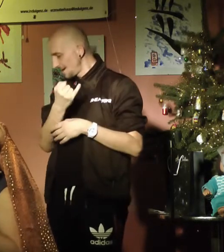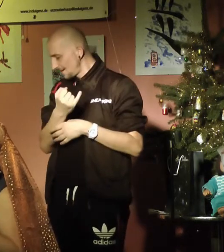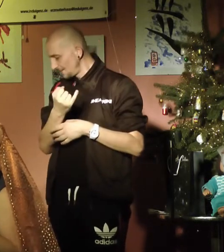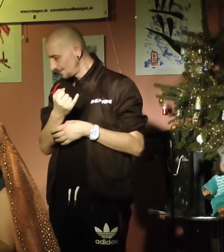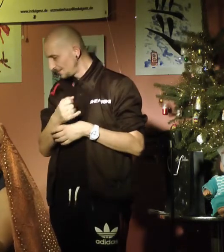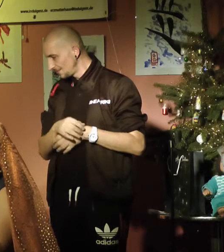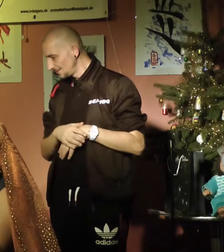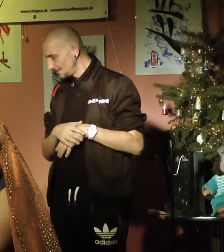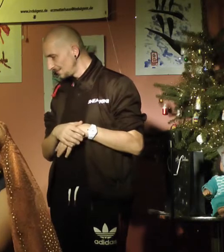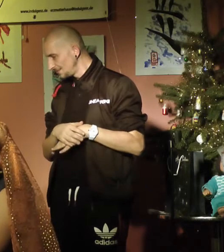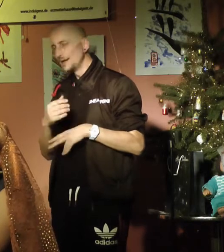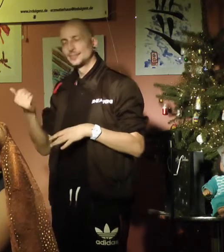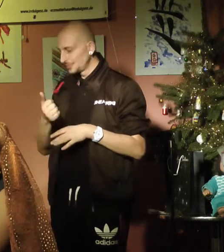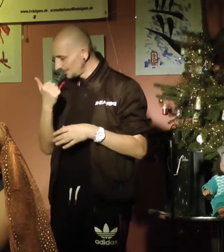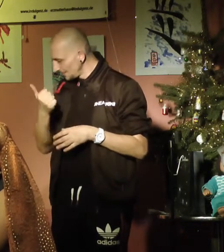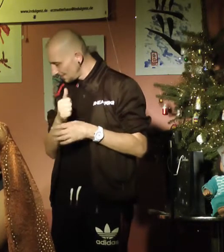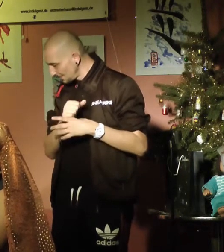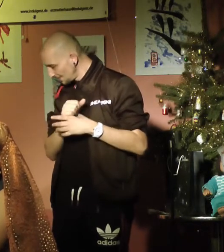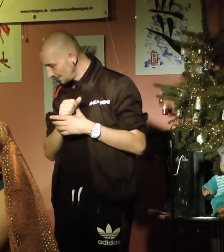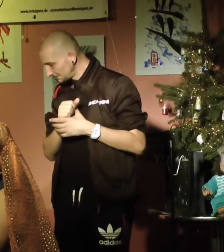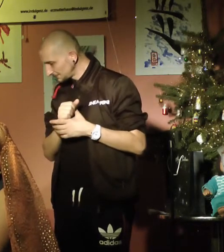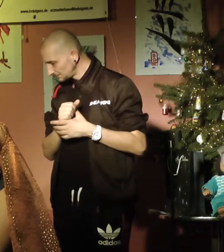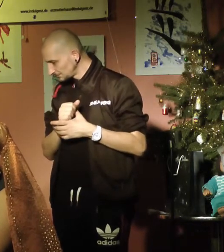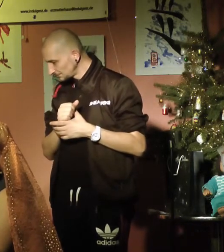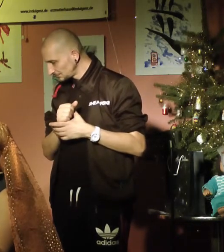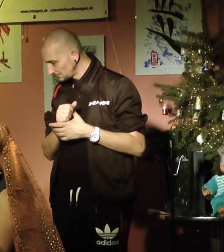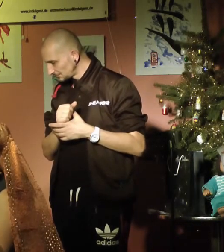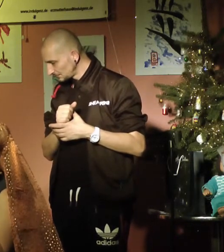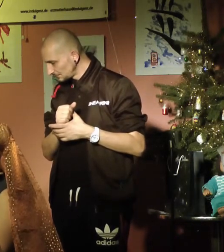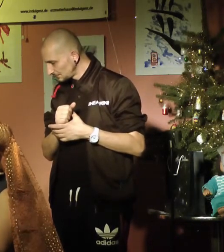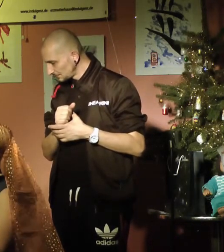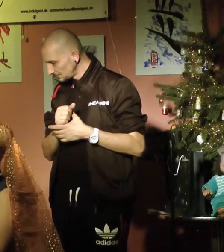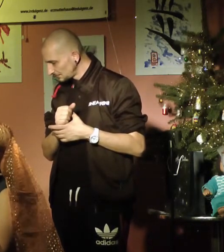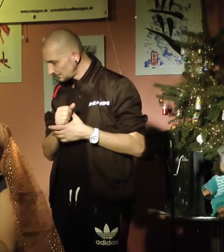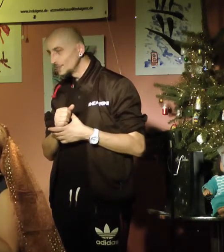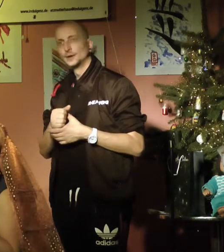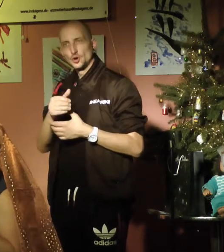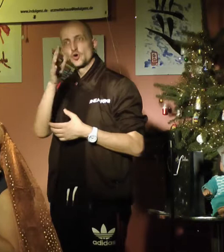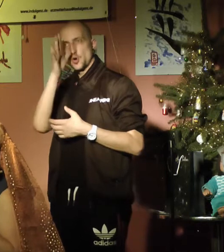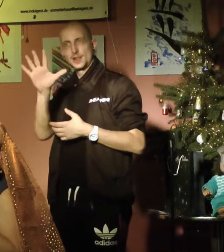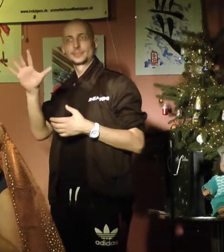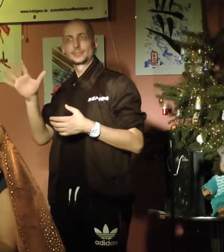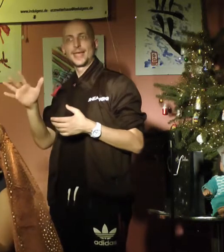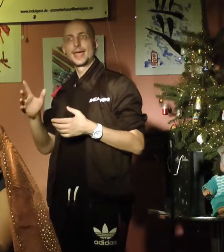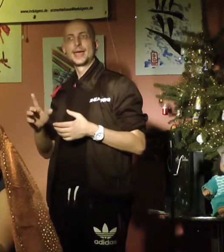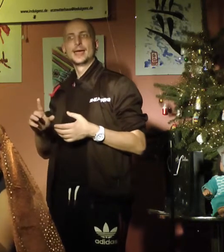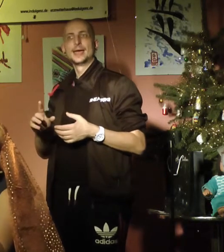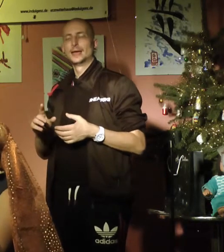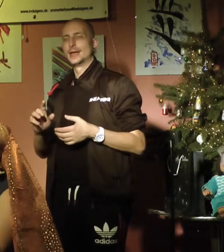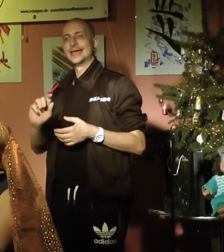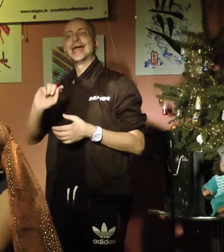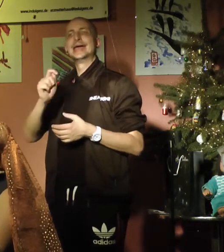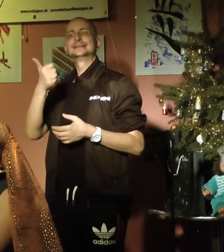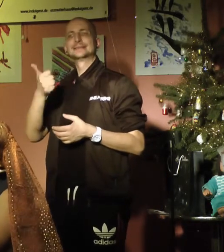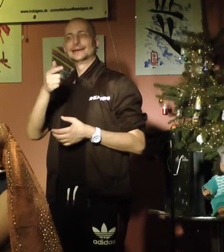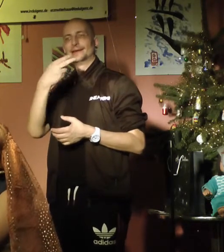Ach toll. Schlimmes und scheußliches. Ja, The Everly Brothers, The Golden Hit. Das ist schön, das ist ein Klassiker. Dann haben wir